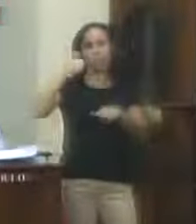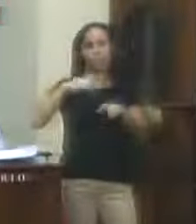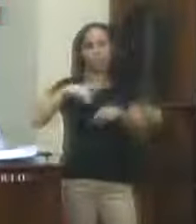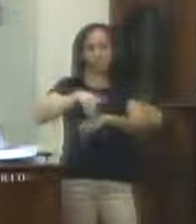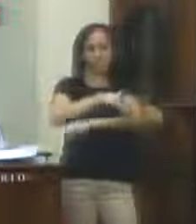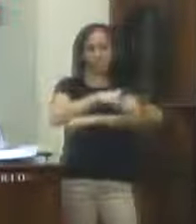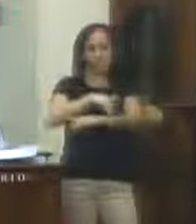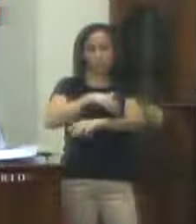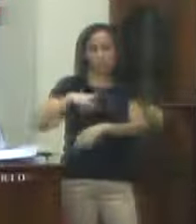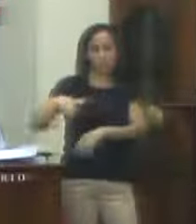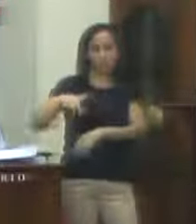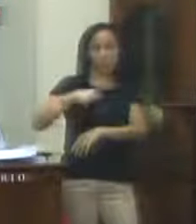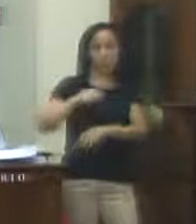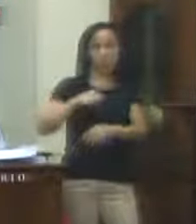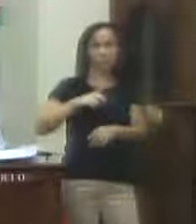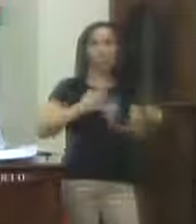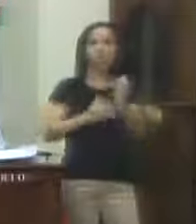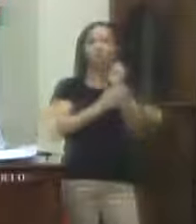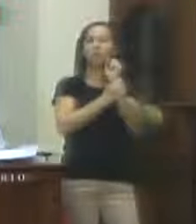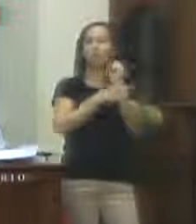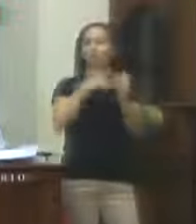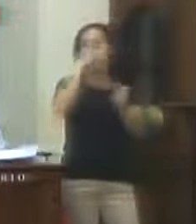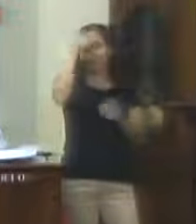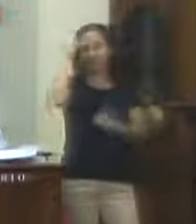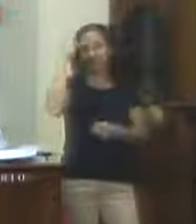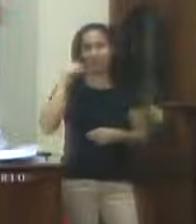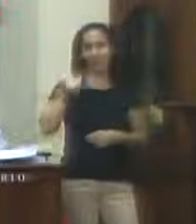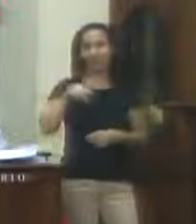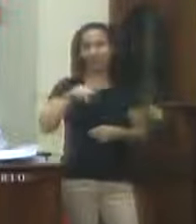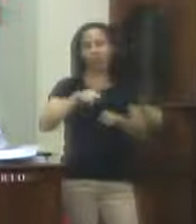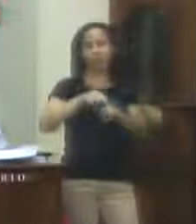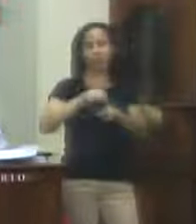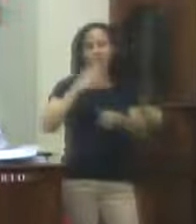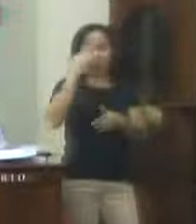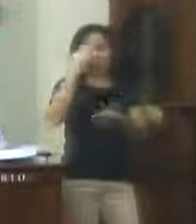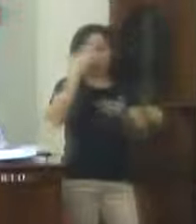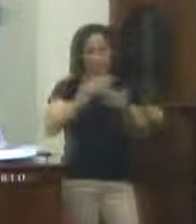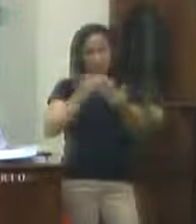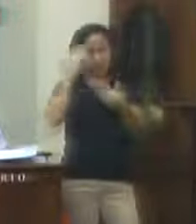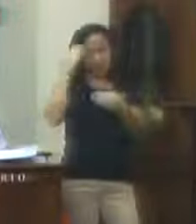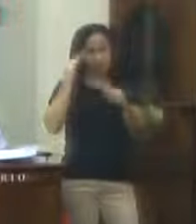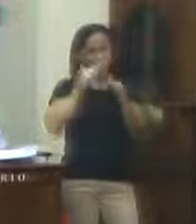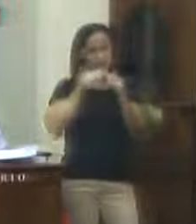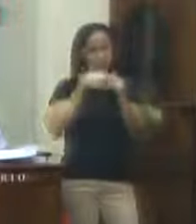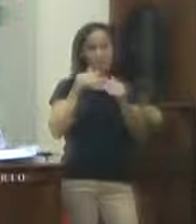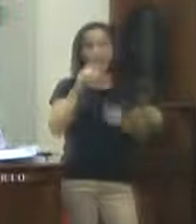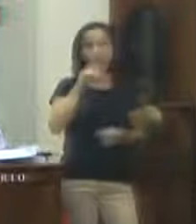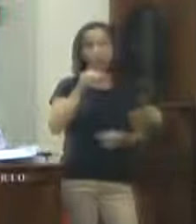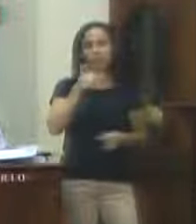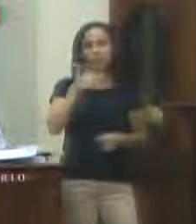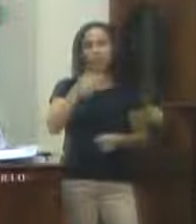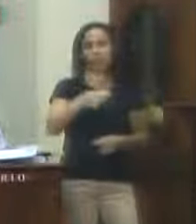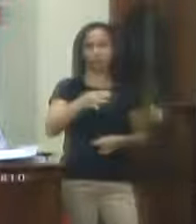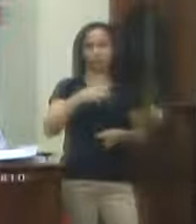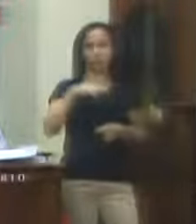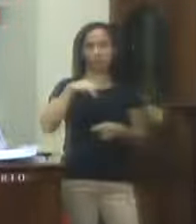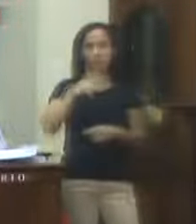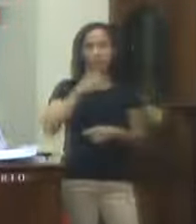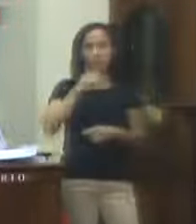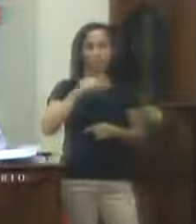iluminação proporcionará mais segurança e comodidade aos usuários. Certo de contar com aprovação pelos nobres edis desta presente